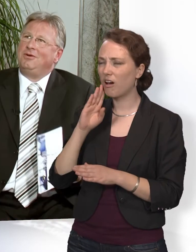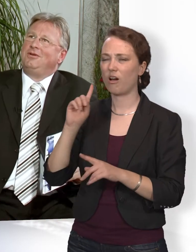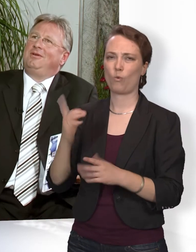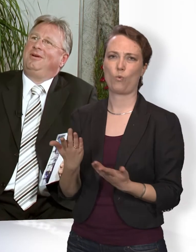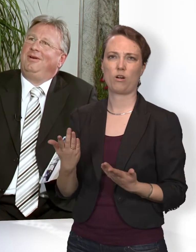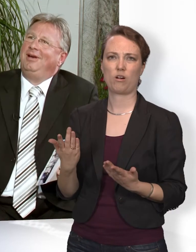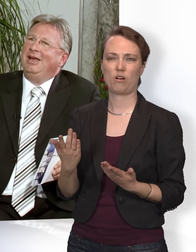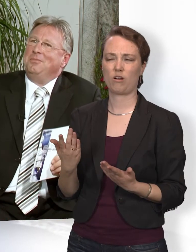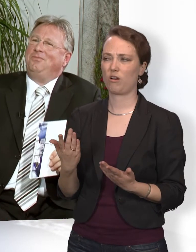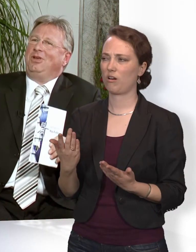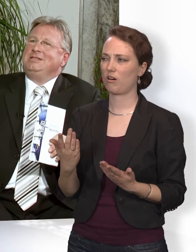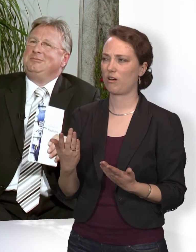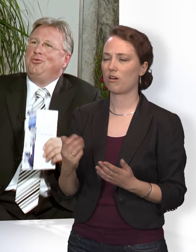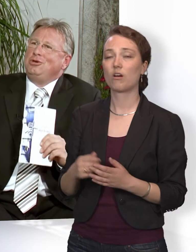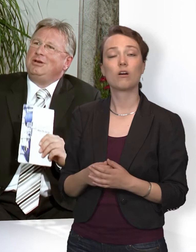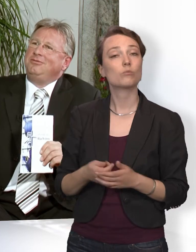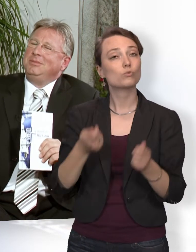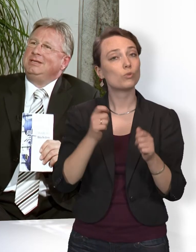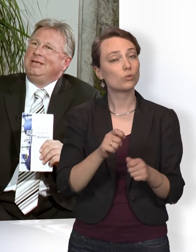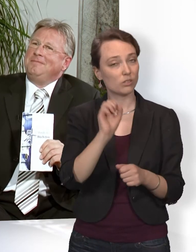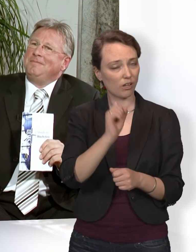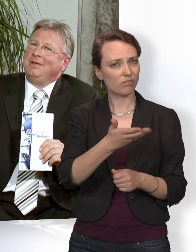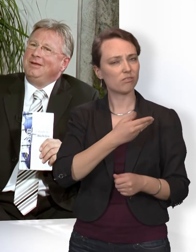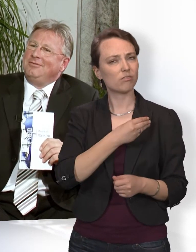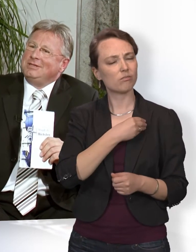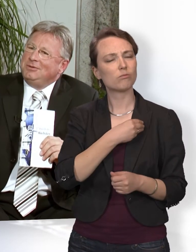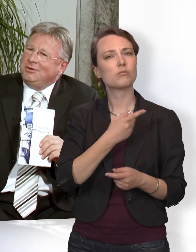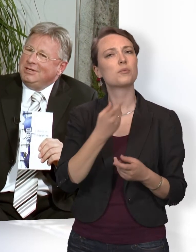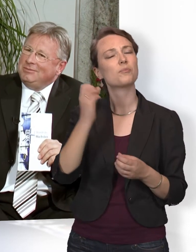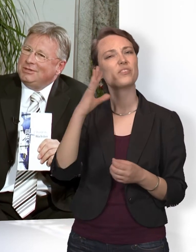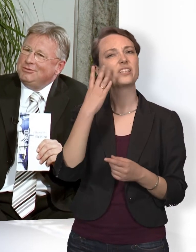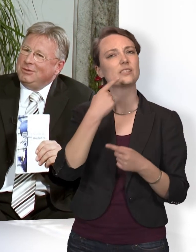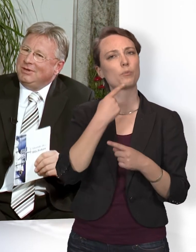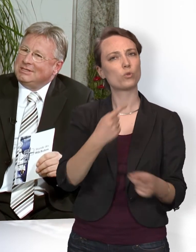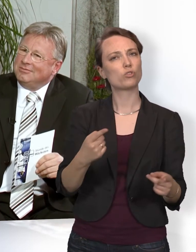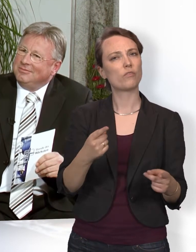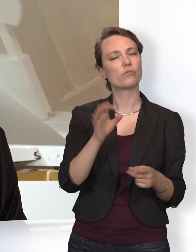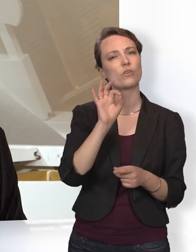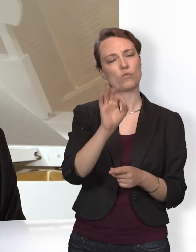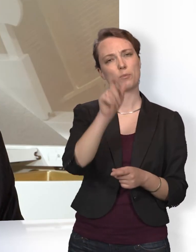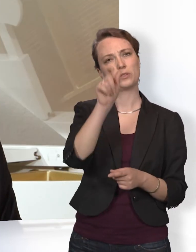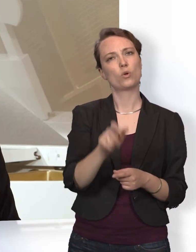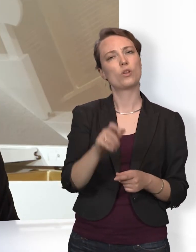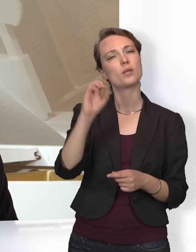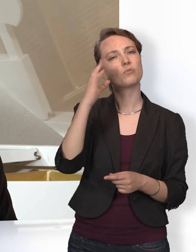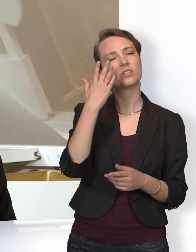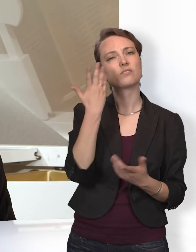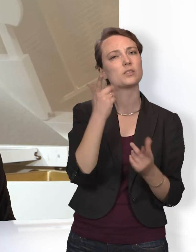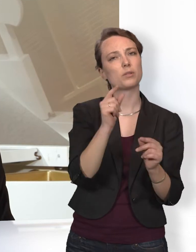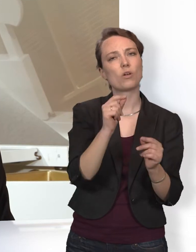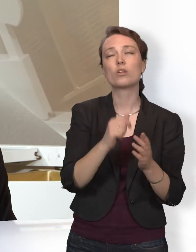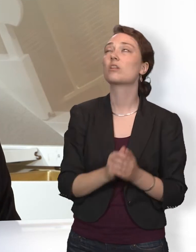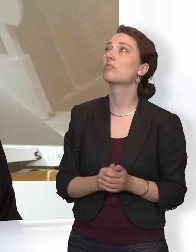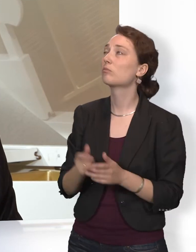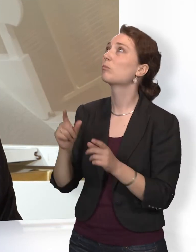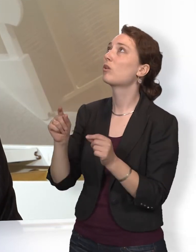auch noch eine Pfingstbotschaft mitgeben? Was bedeutet Ihnen persönlich Pfingsten? Offen sein für den Heiligen